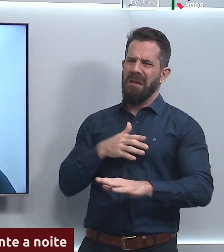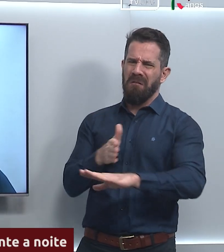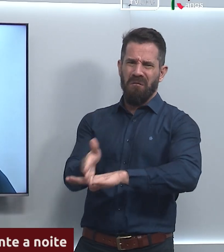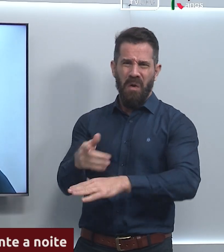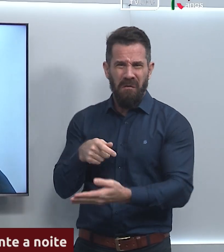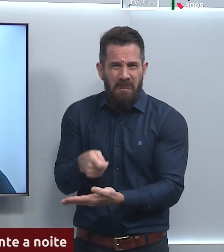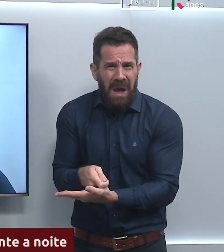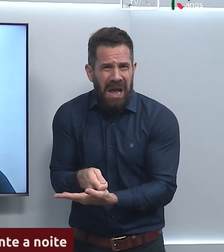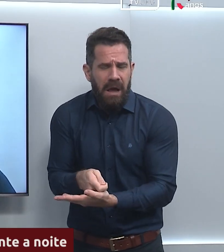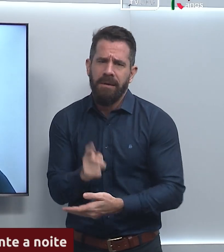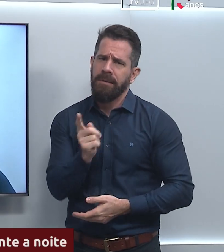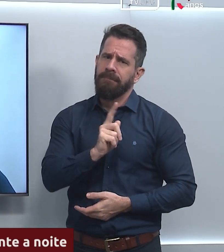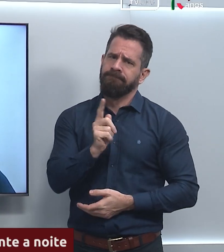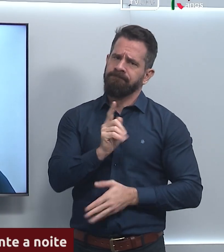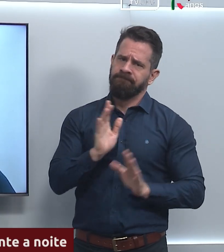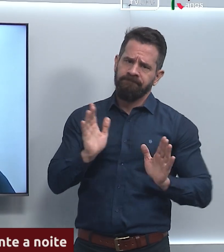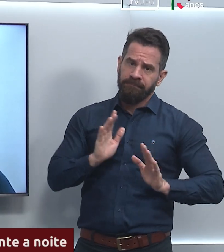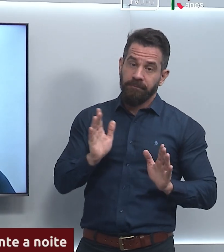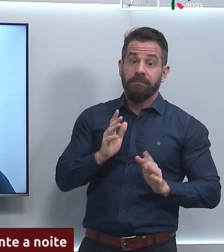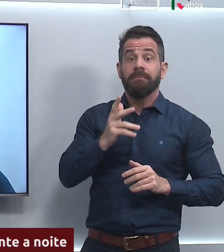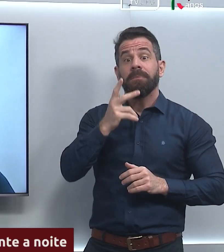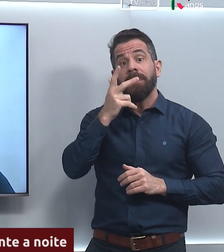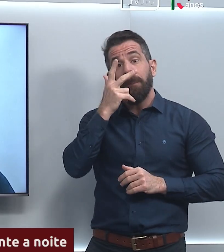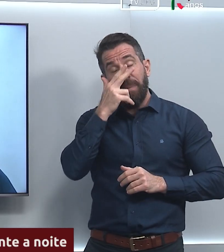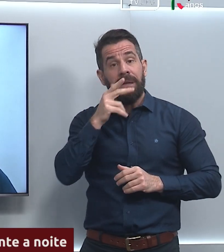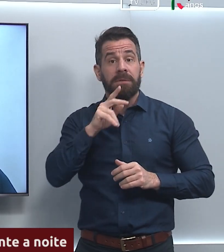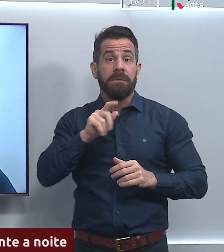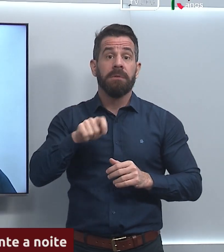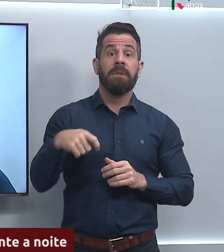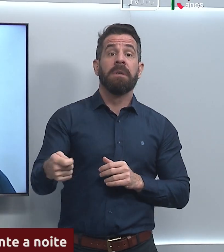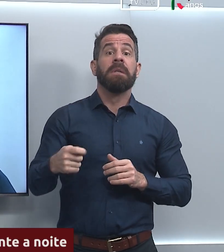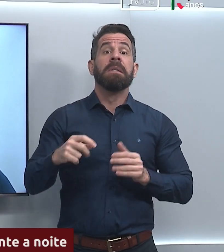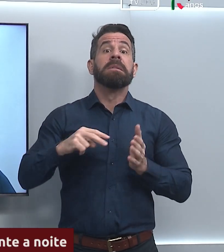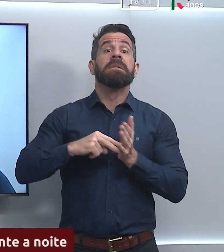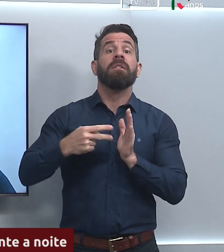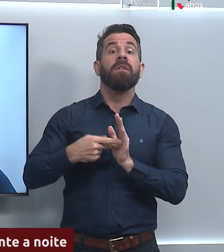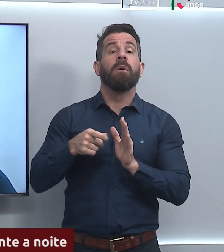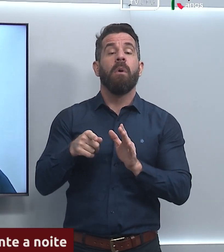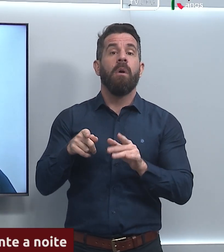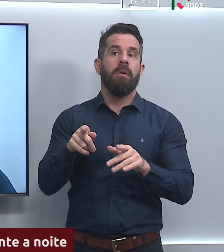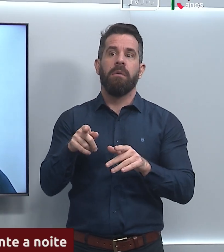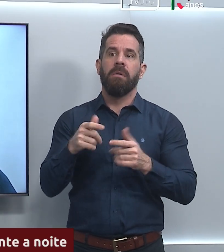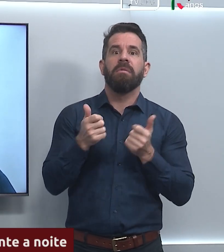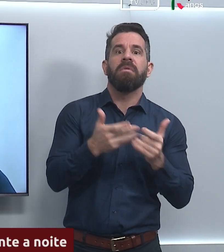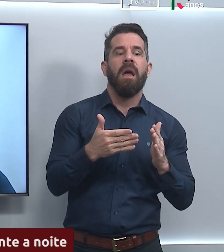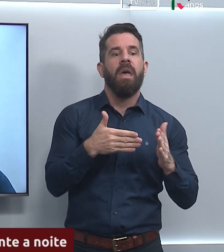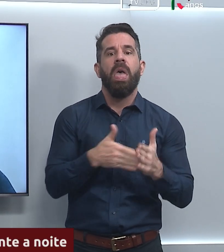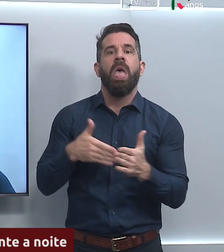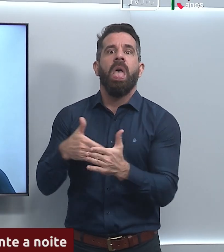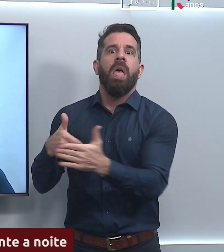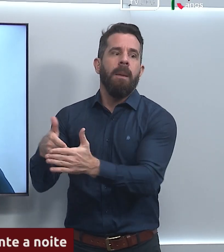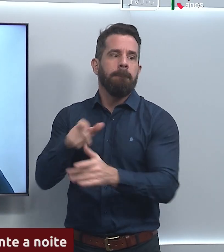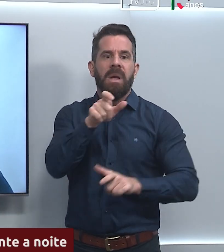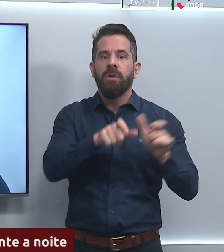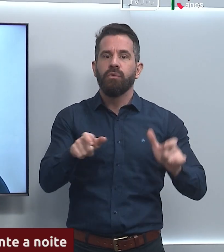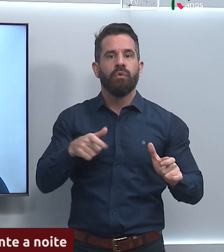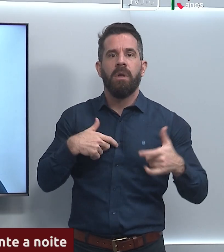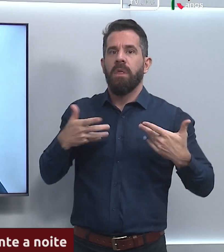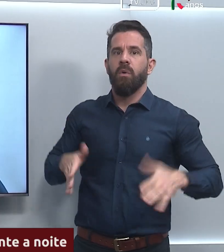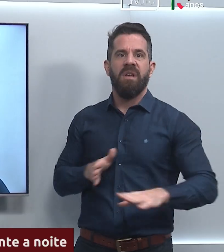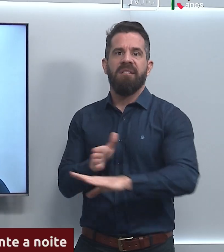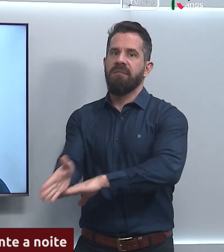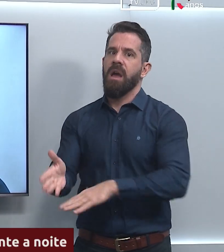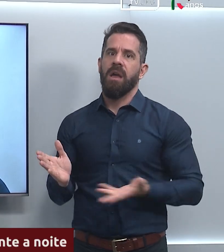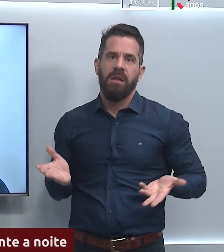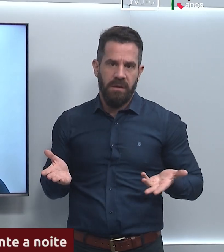está vendo é uma tentativa de restrição, né, do acesso aos parques. Então, a gente já tinha